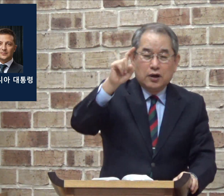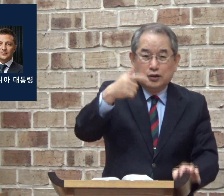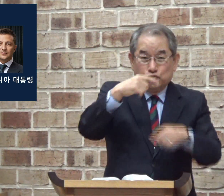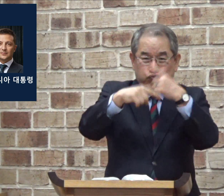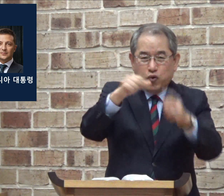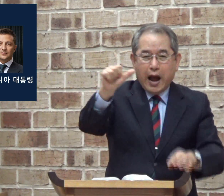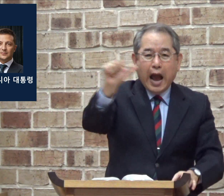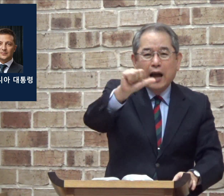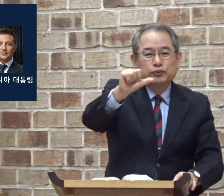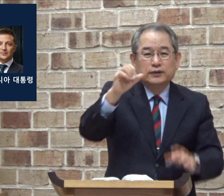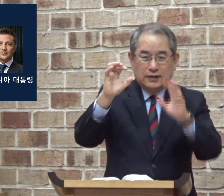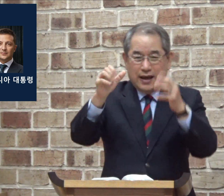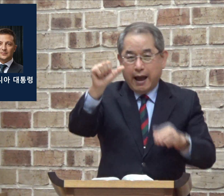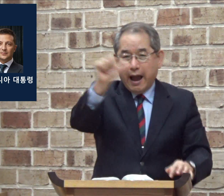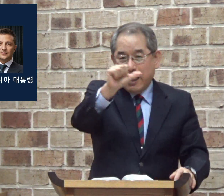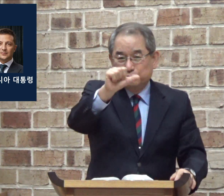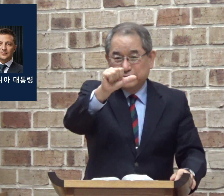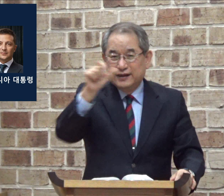두 대통령을 비교해 보면